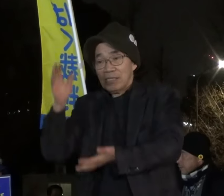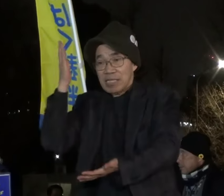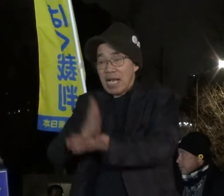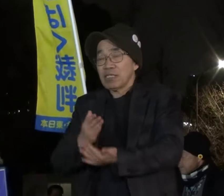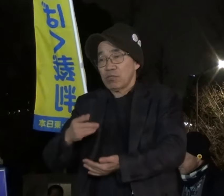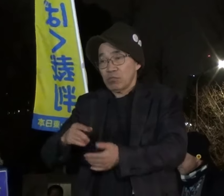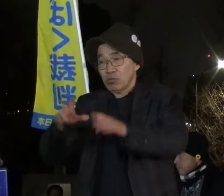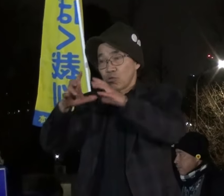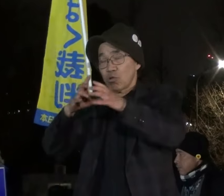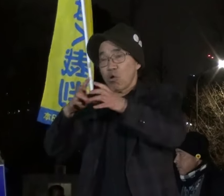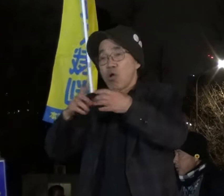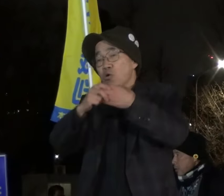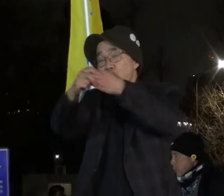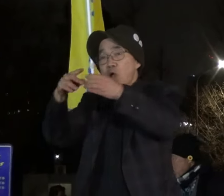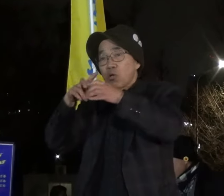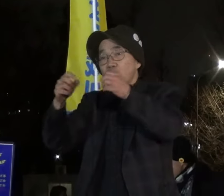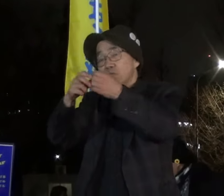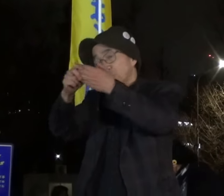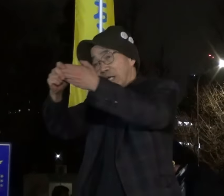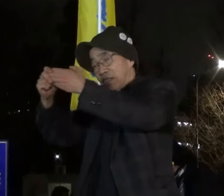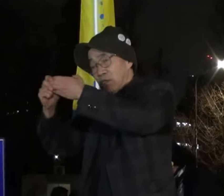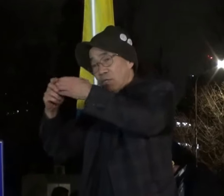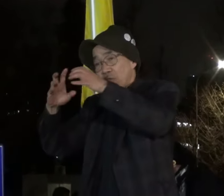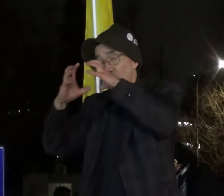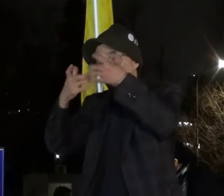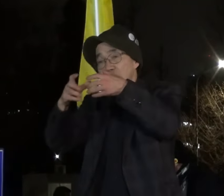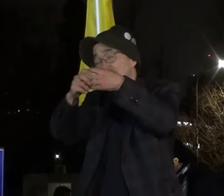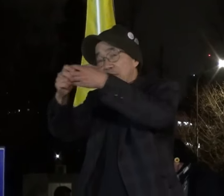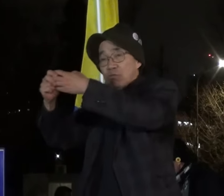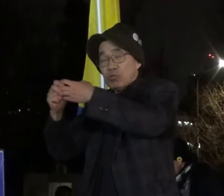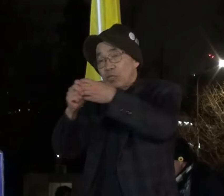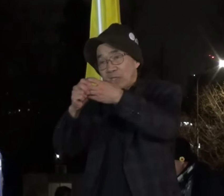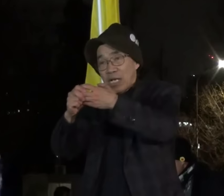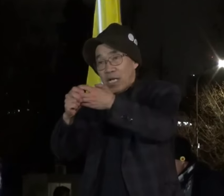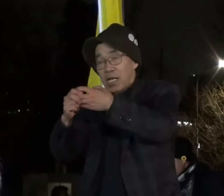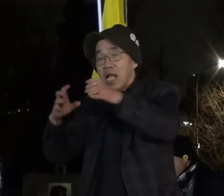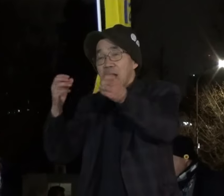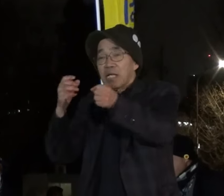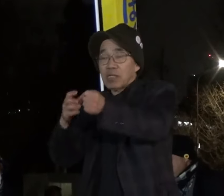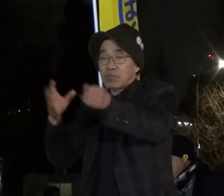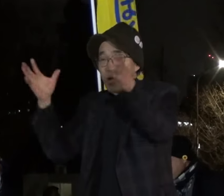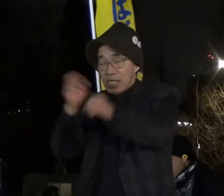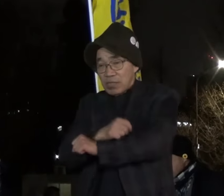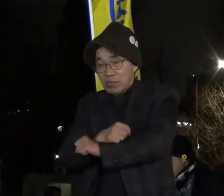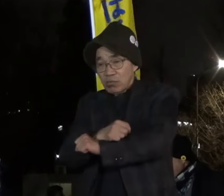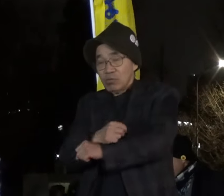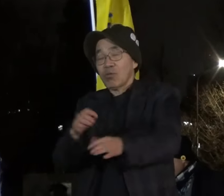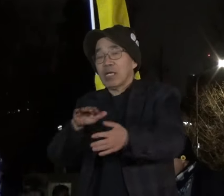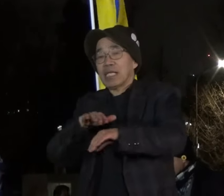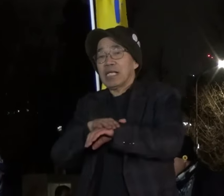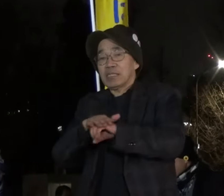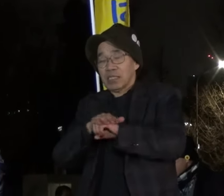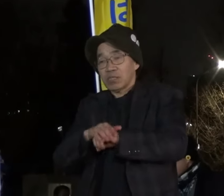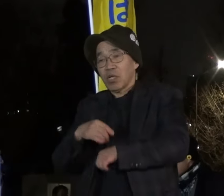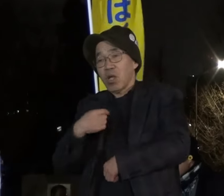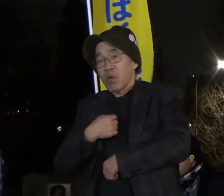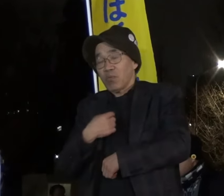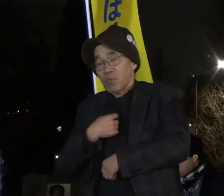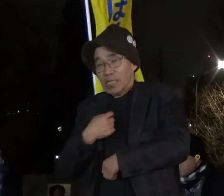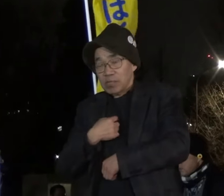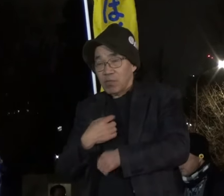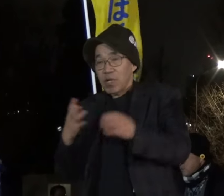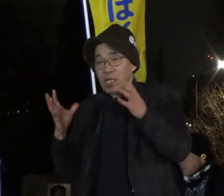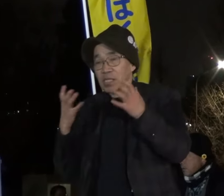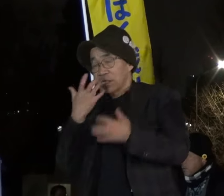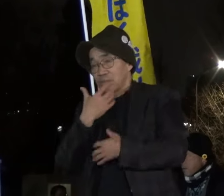の、いろんな人たちと一致して核兵器を廃絶していくってことが大事だと思うんですよね。で僕は渋谷区に住んでるんです